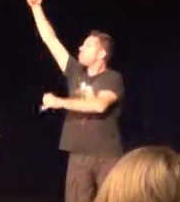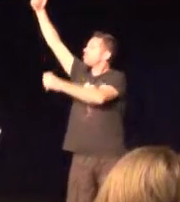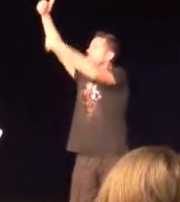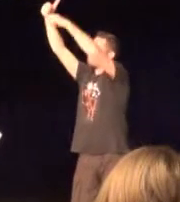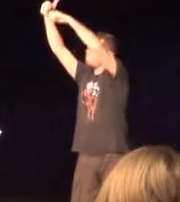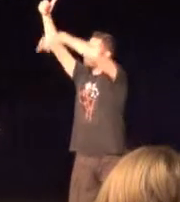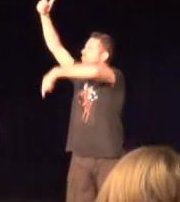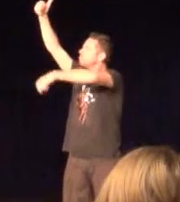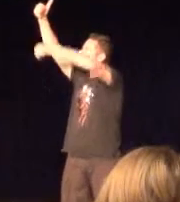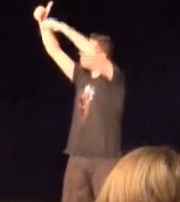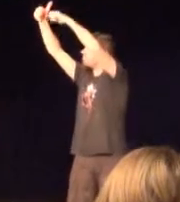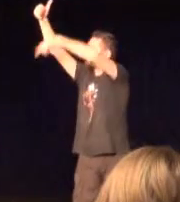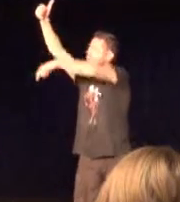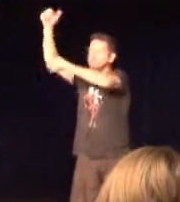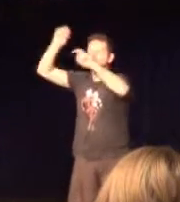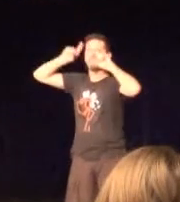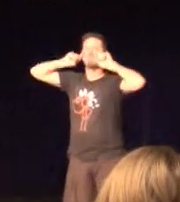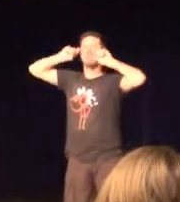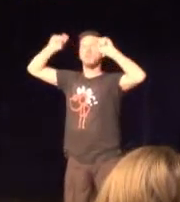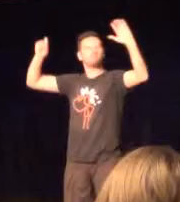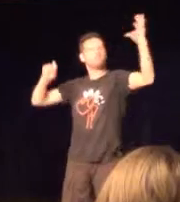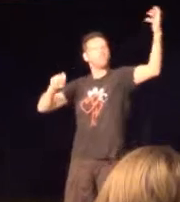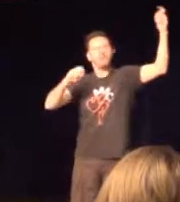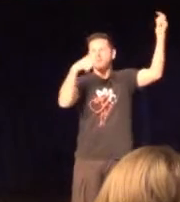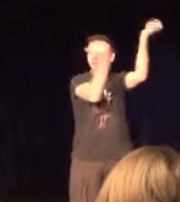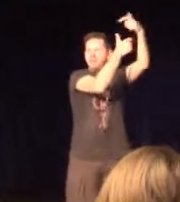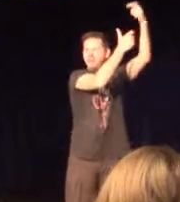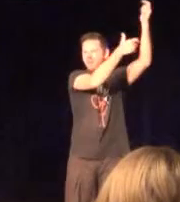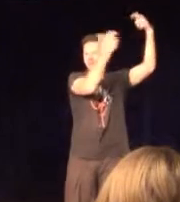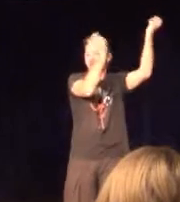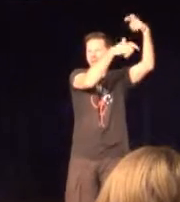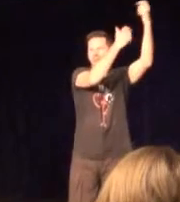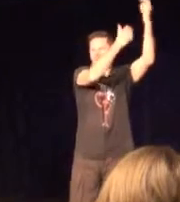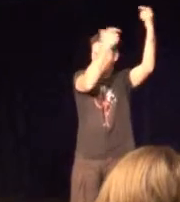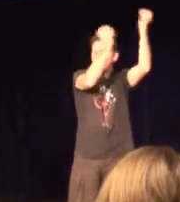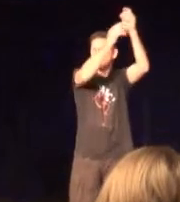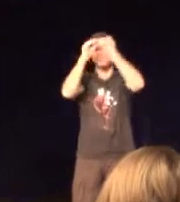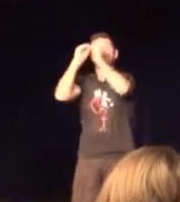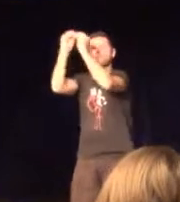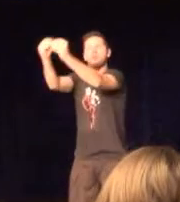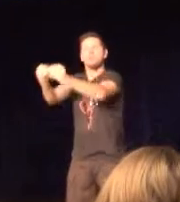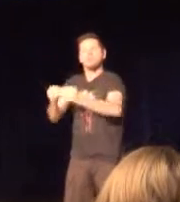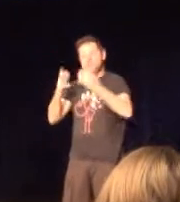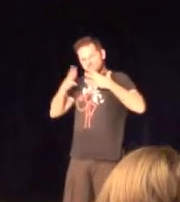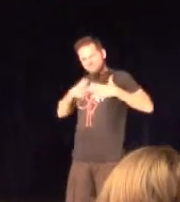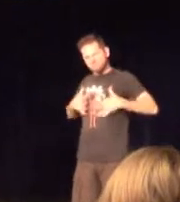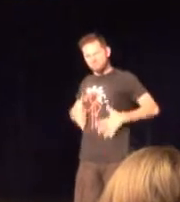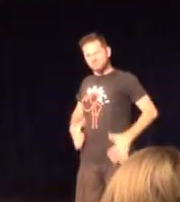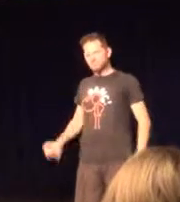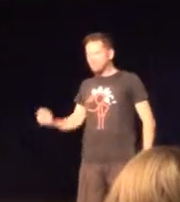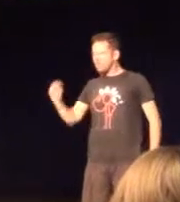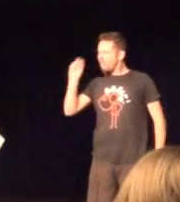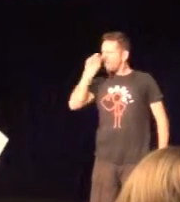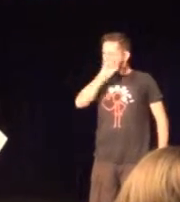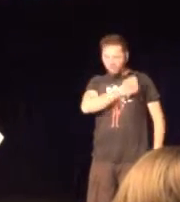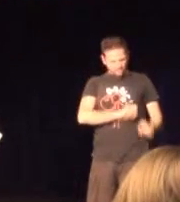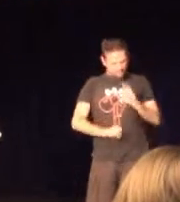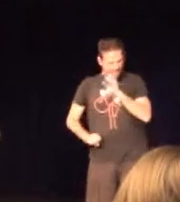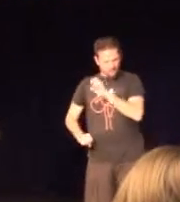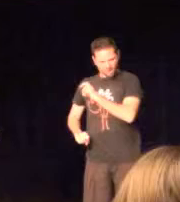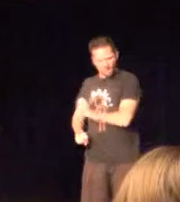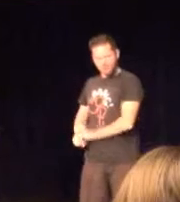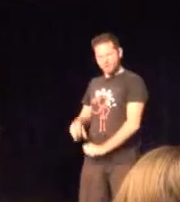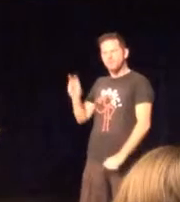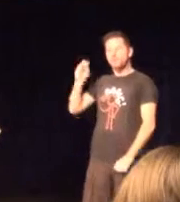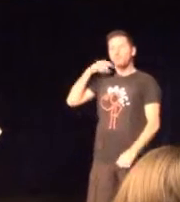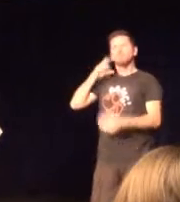hasta que el sol se ría, hasta que el amor se vista con su traje de flores, al son del ruiseñor y de